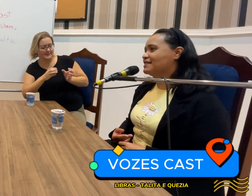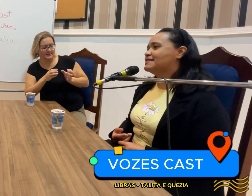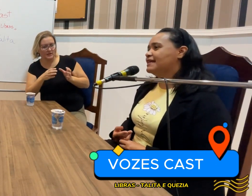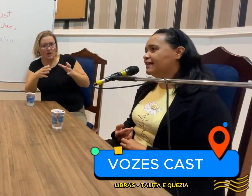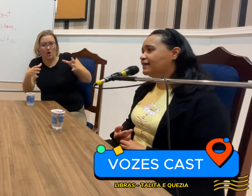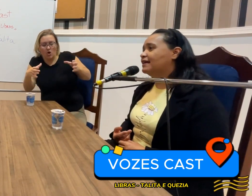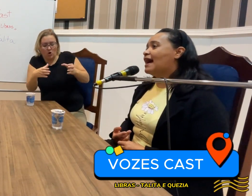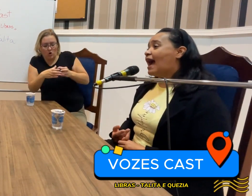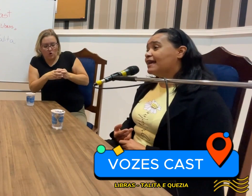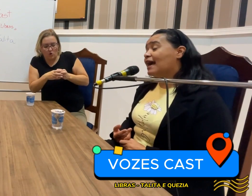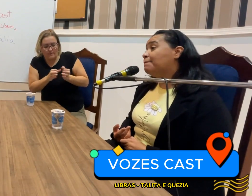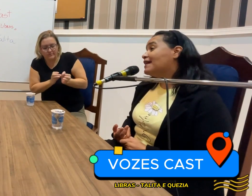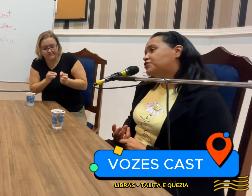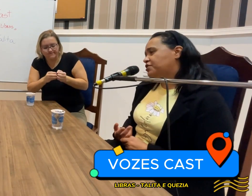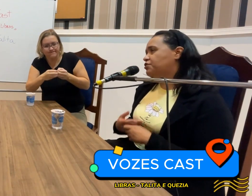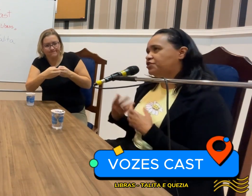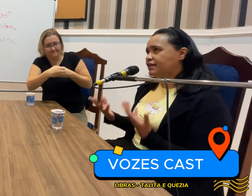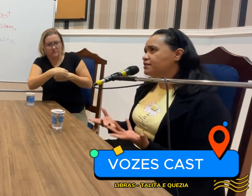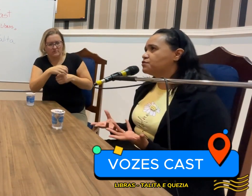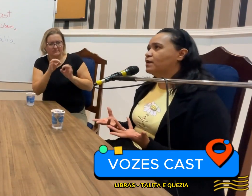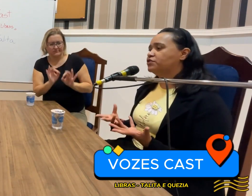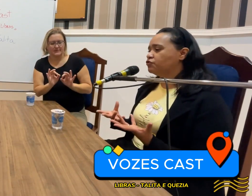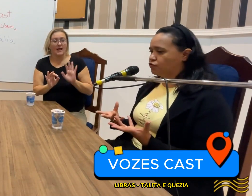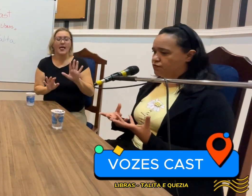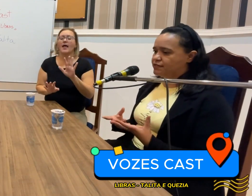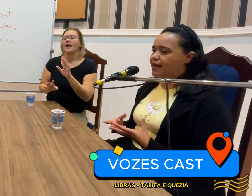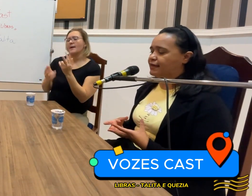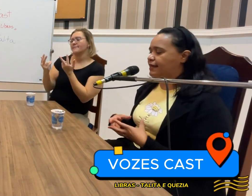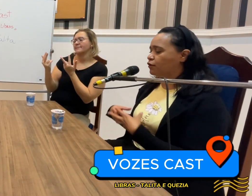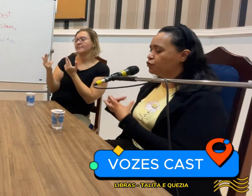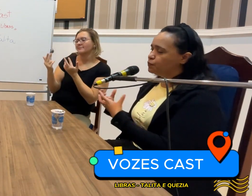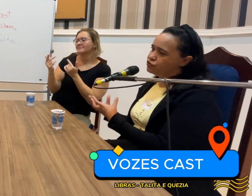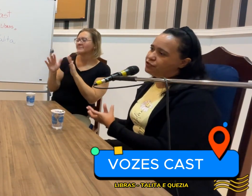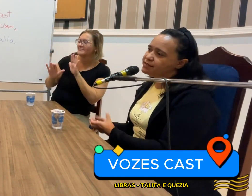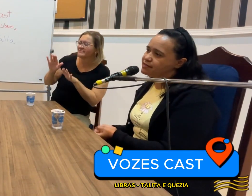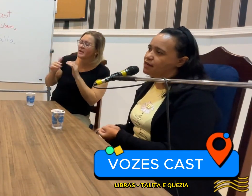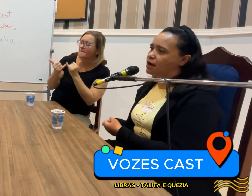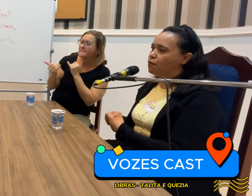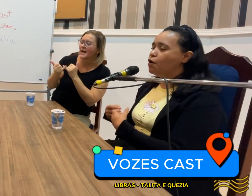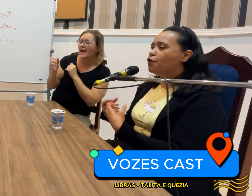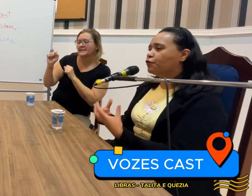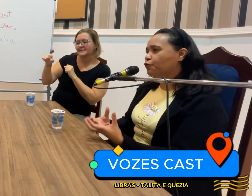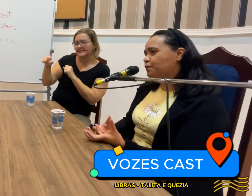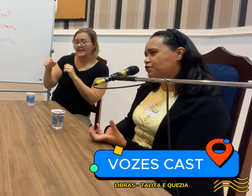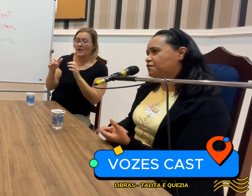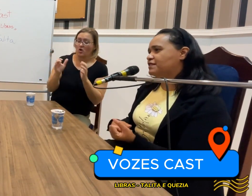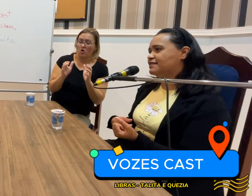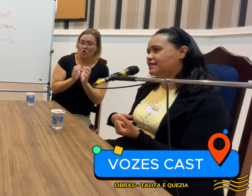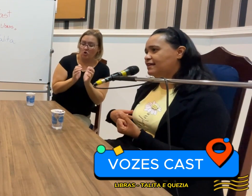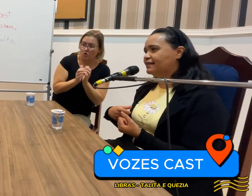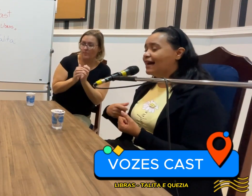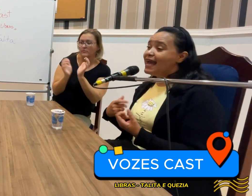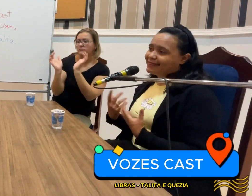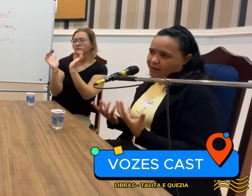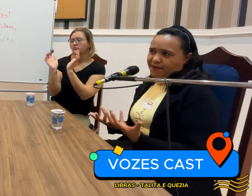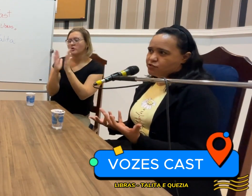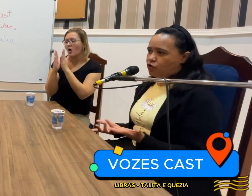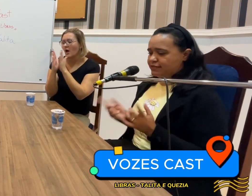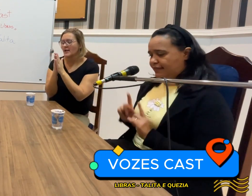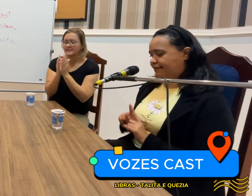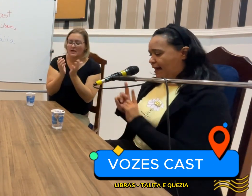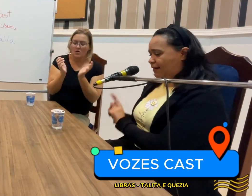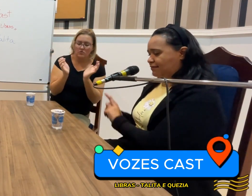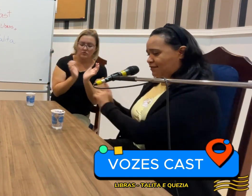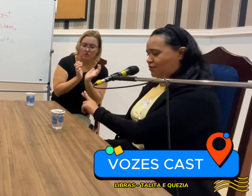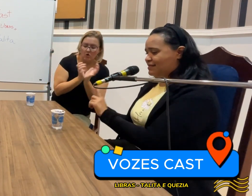pequenos grupos que Sim. vão, porém... Aí, a partir disso, a gente consegue, né? Grupos de oração, grupos de visita. Gente, tem incrível.